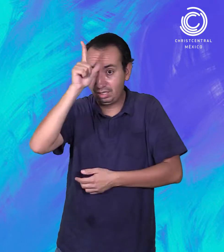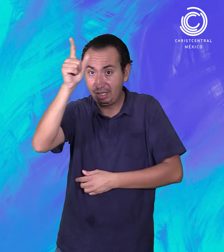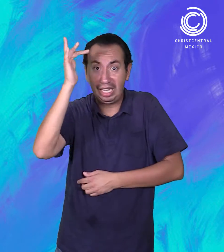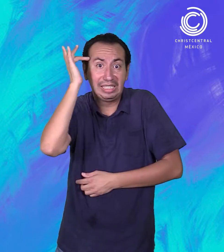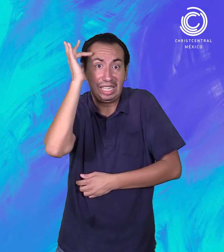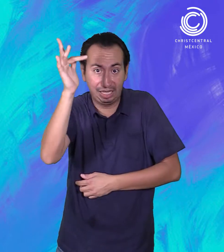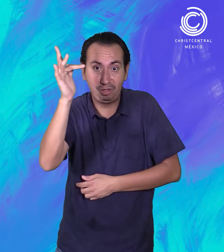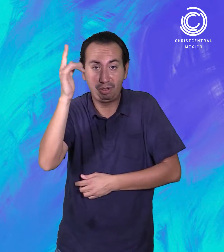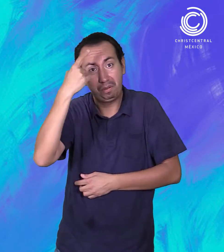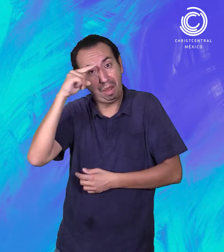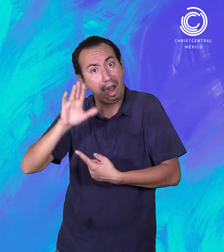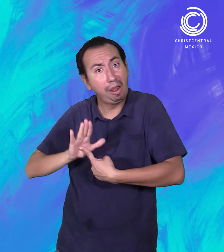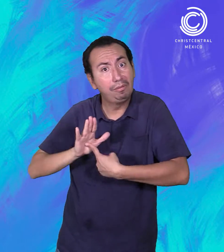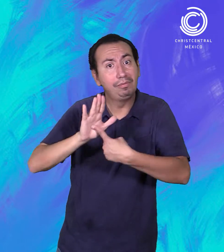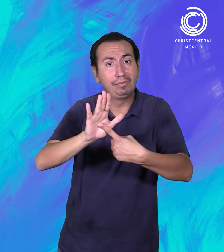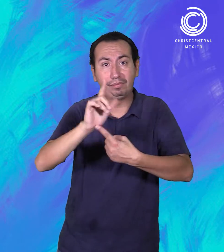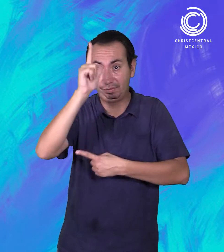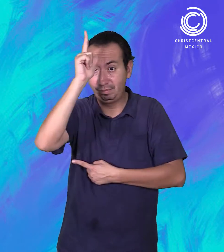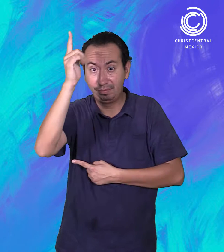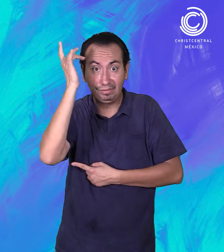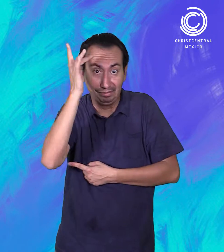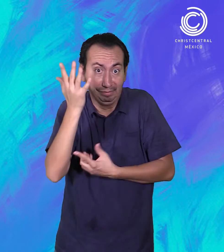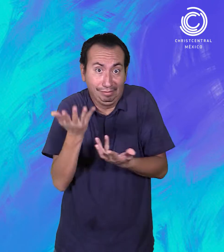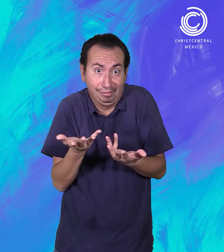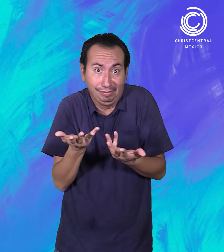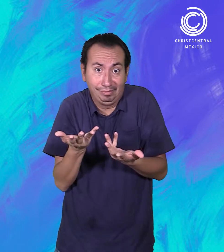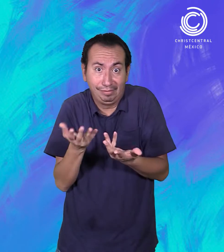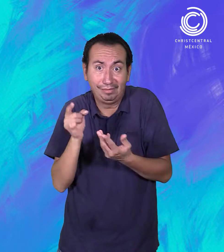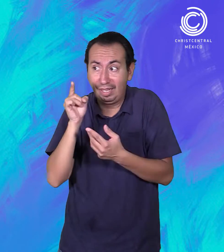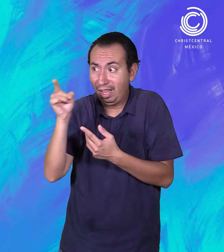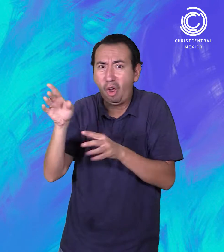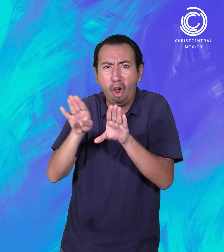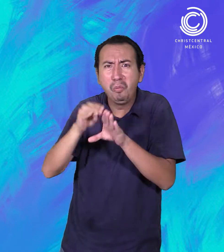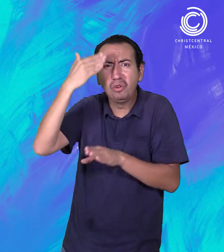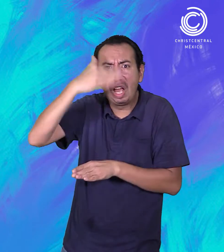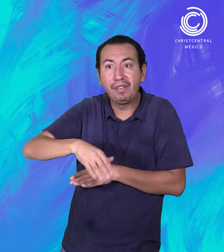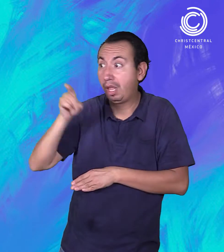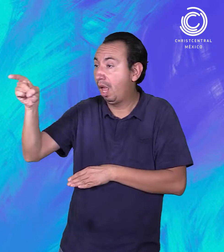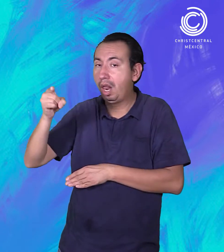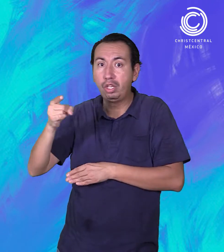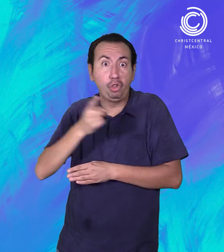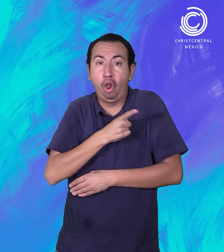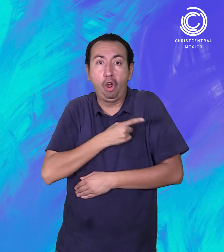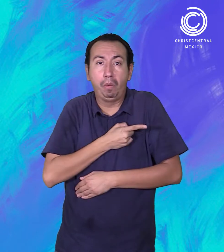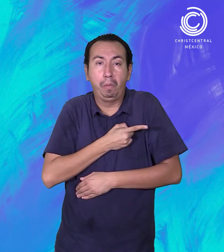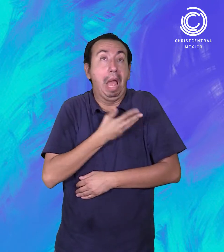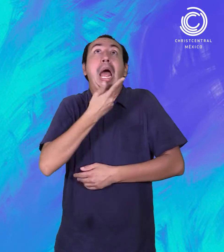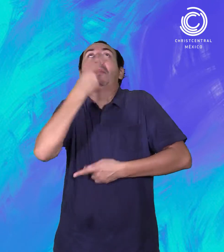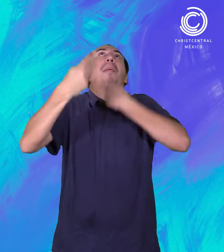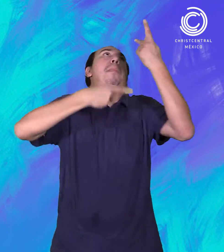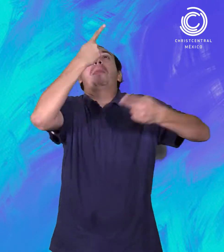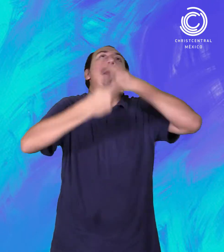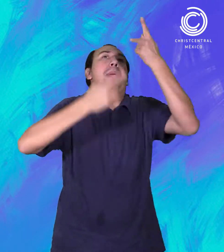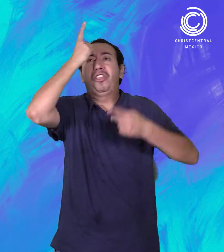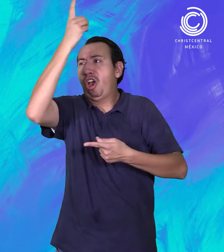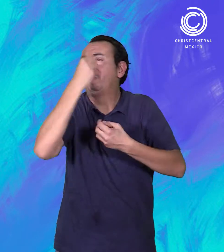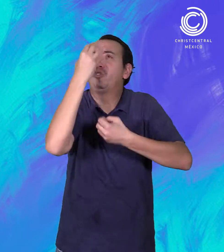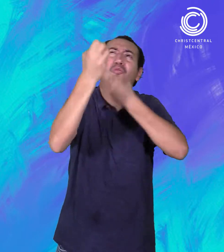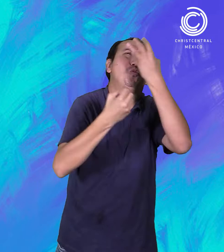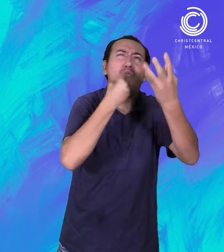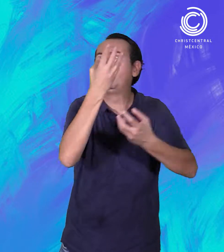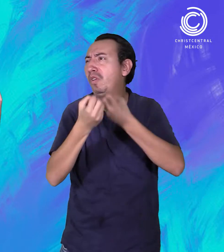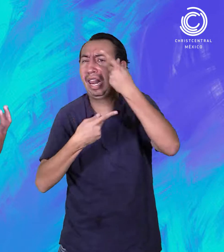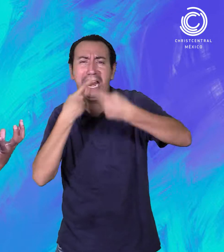Santo. Como evidencia del Espíritu Santo pudieron profetizar. Esto es, a mí me parece, pudieron tener